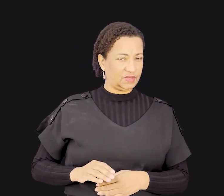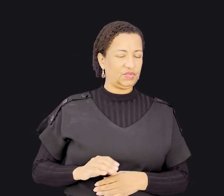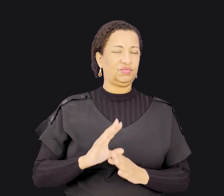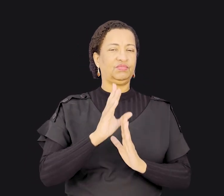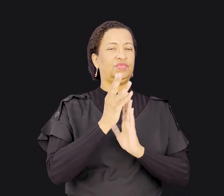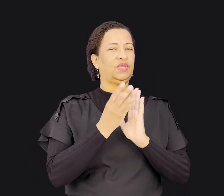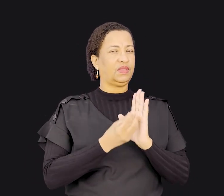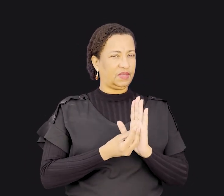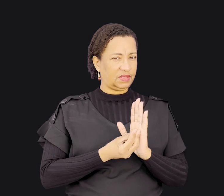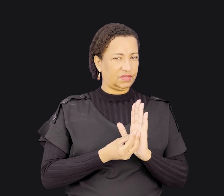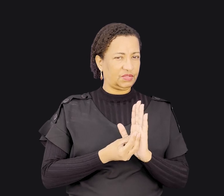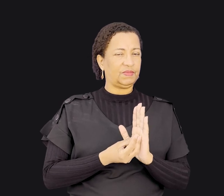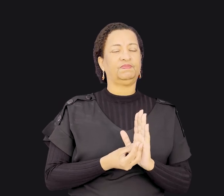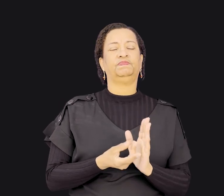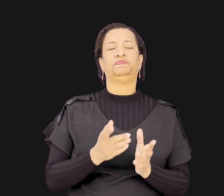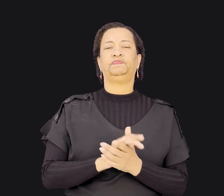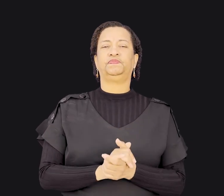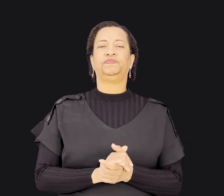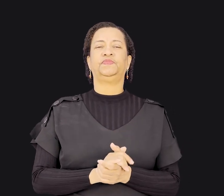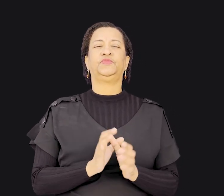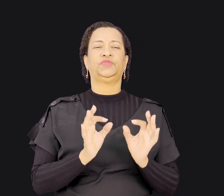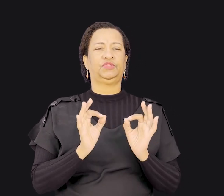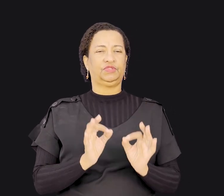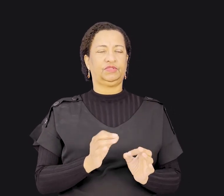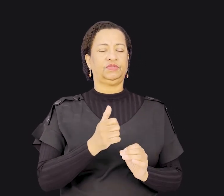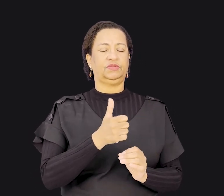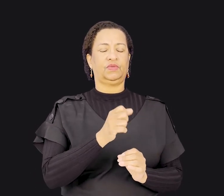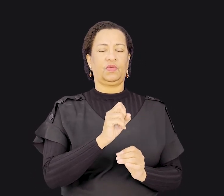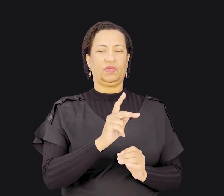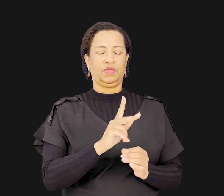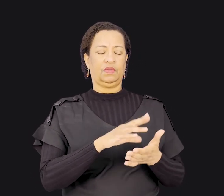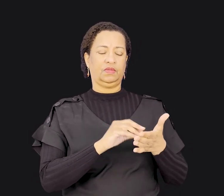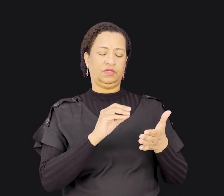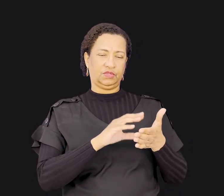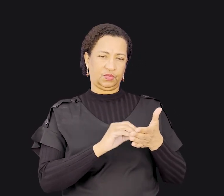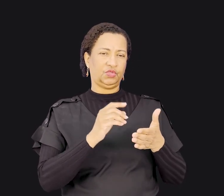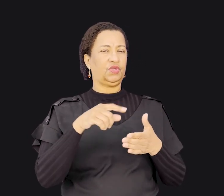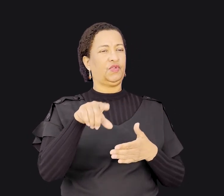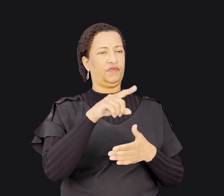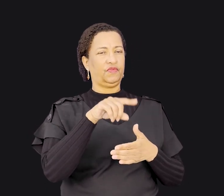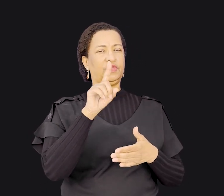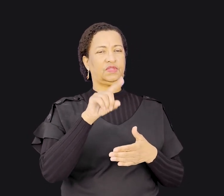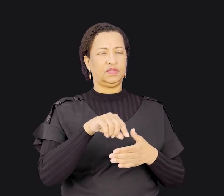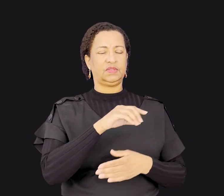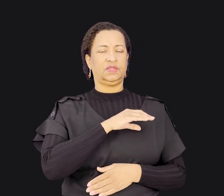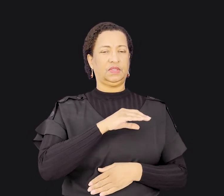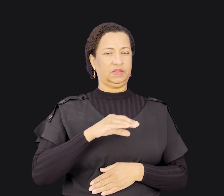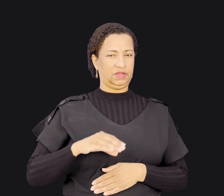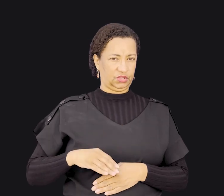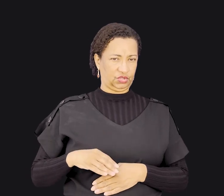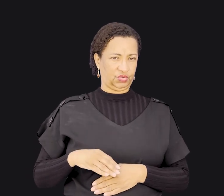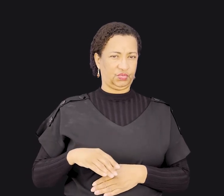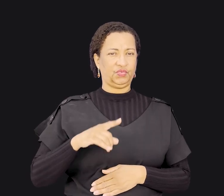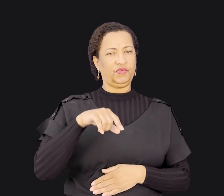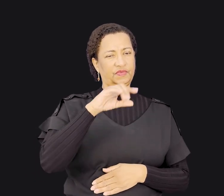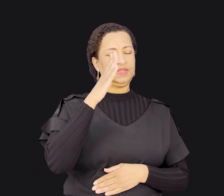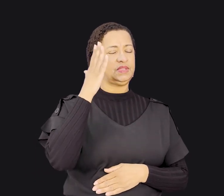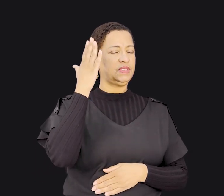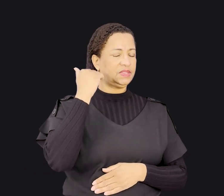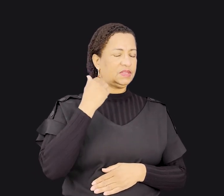versículos do capítulo 2? Certo, maridos, neste modelo vocês são Cristo. Vocês são sábios no